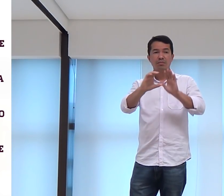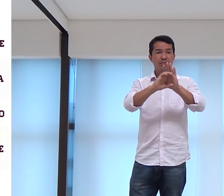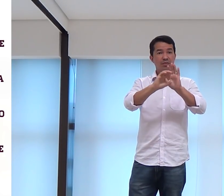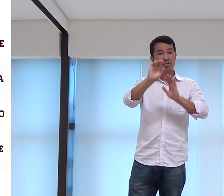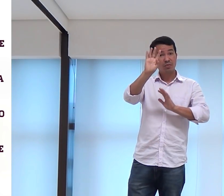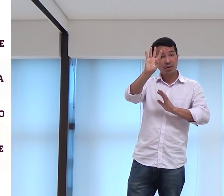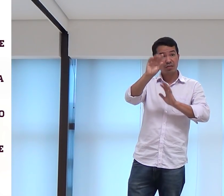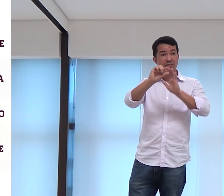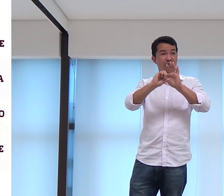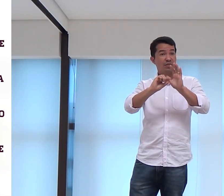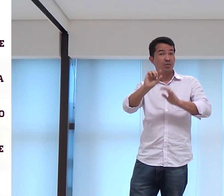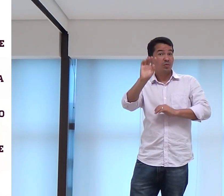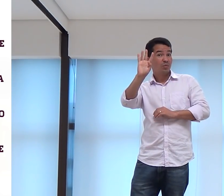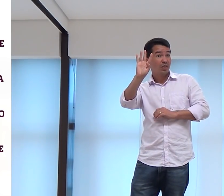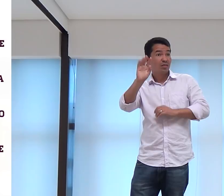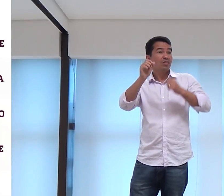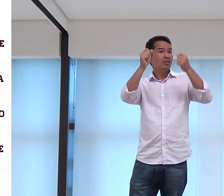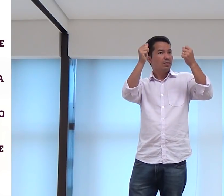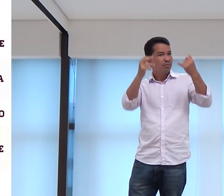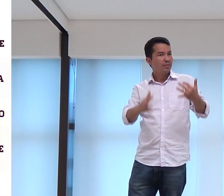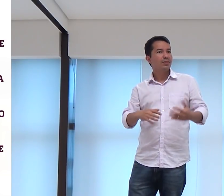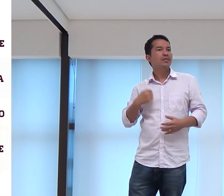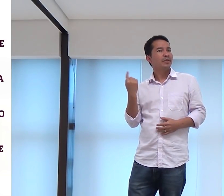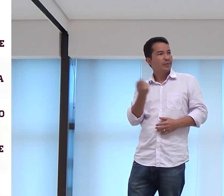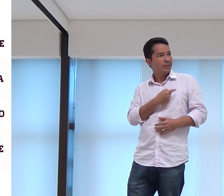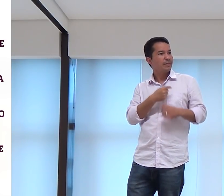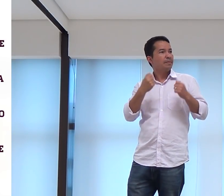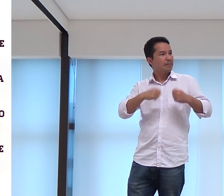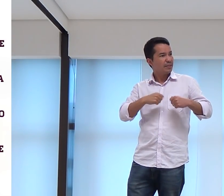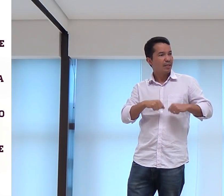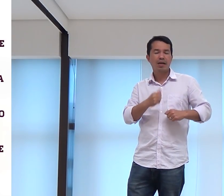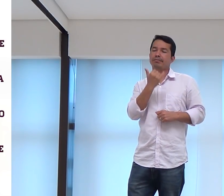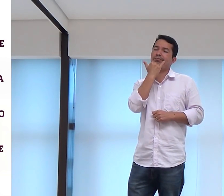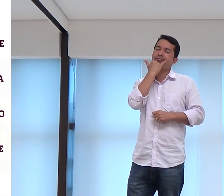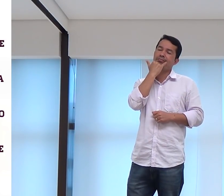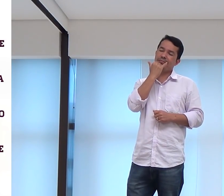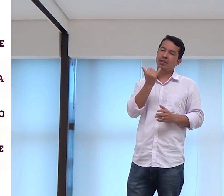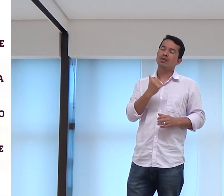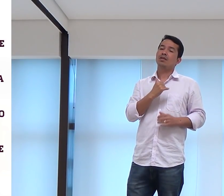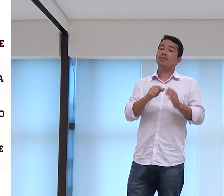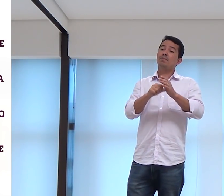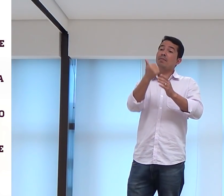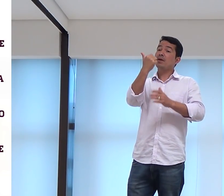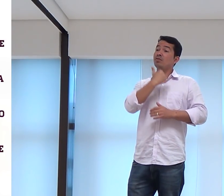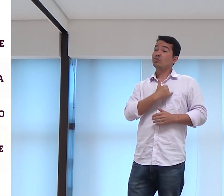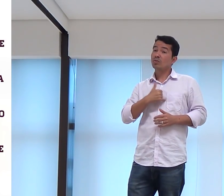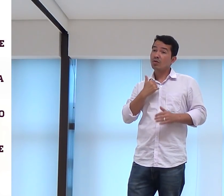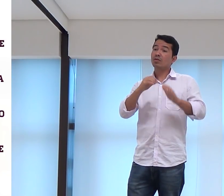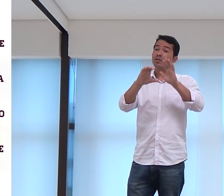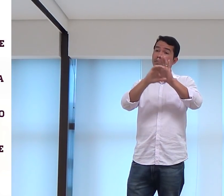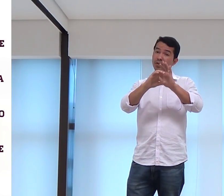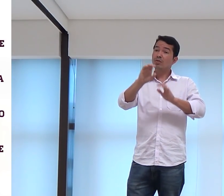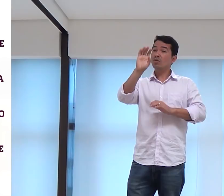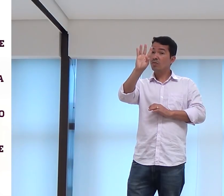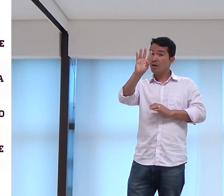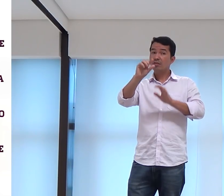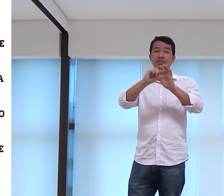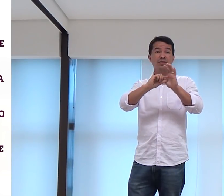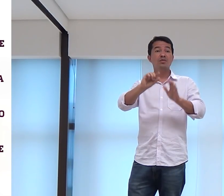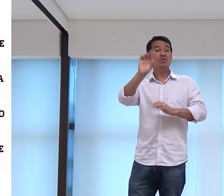erradas. Aí então você vai em Tiago 4:4. Perdão. 1 João, capítulo 4,